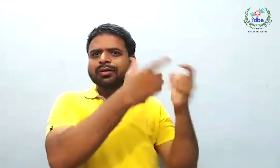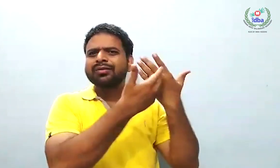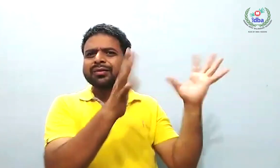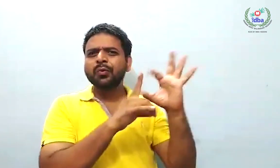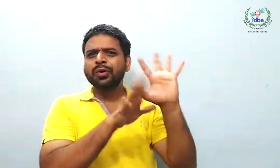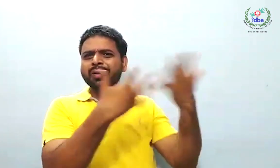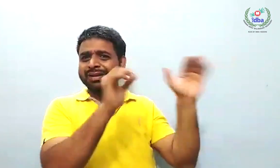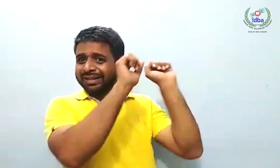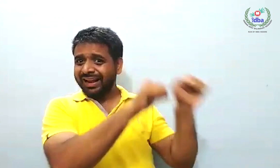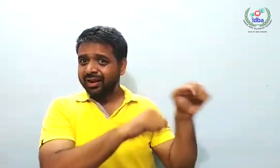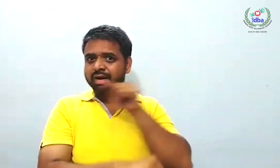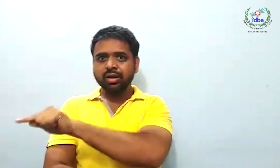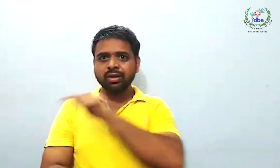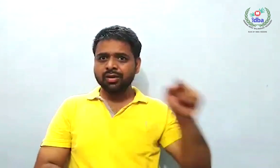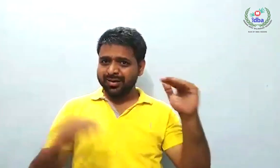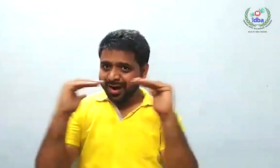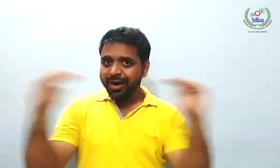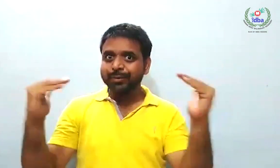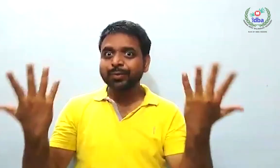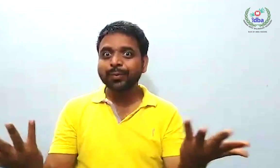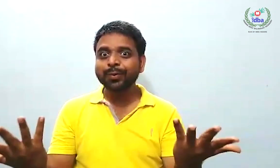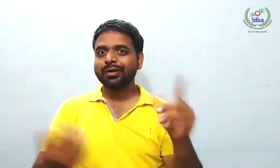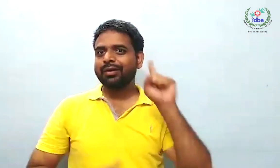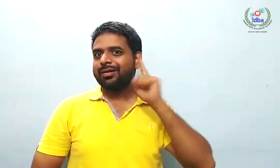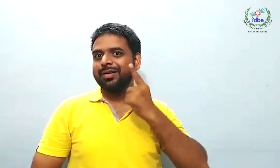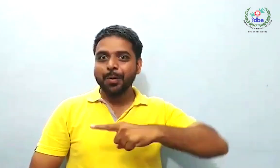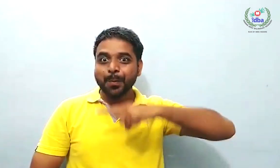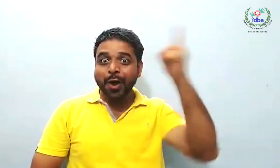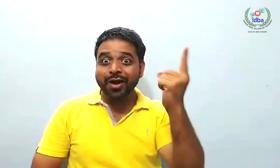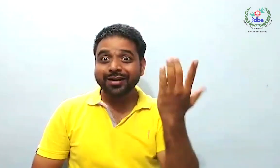एक सुनने बोलने वाला व्यक्ति कर सकता है। दोनों समान है और हमें बधिर होने पे गर्व है।